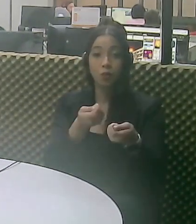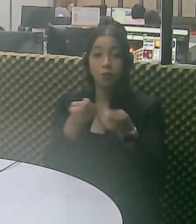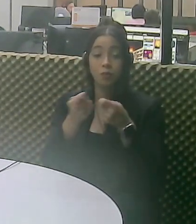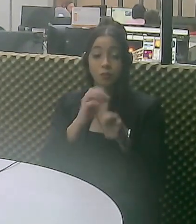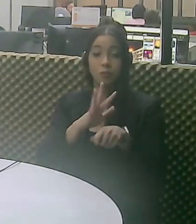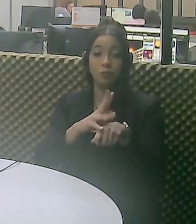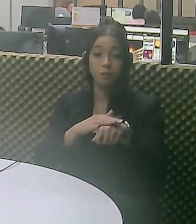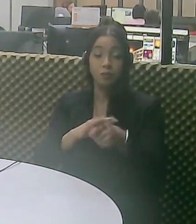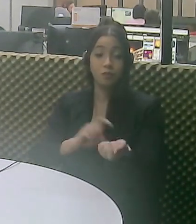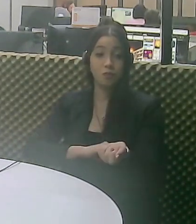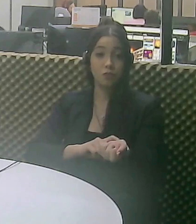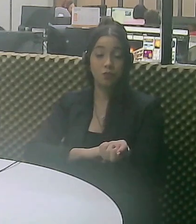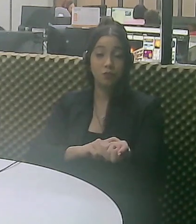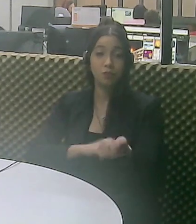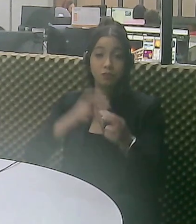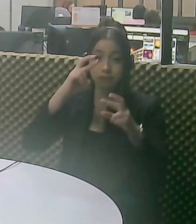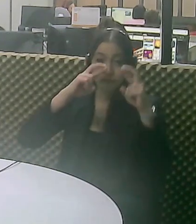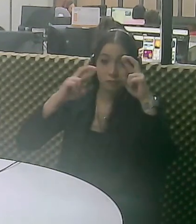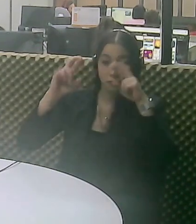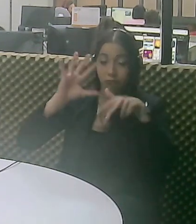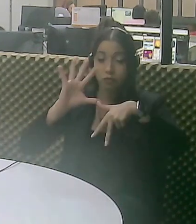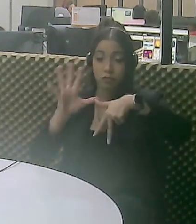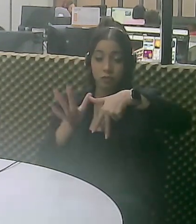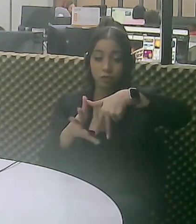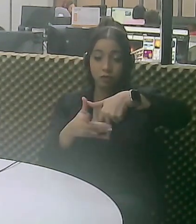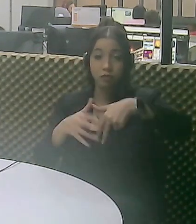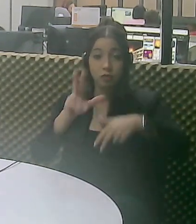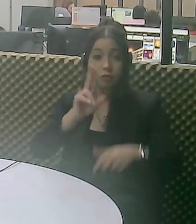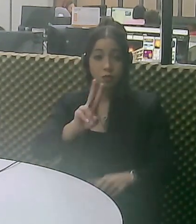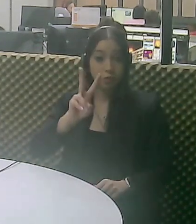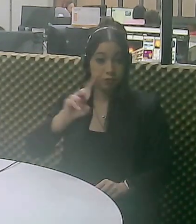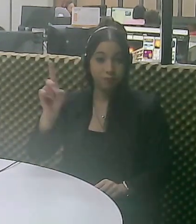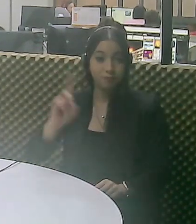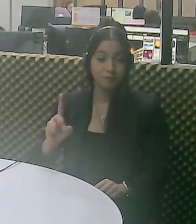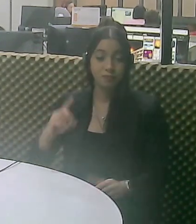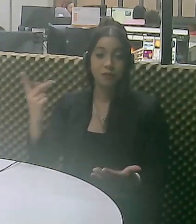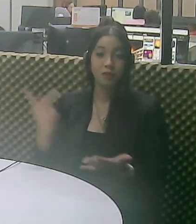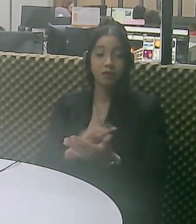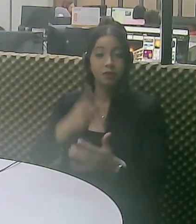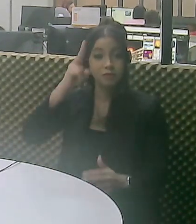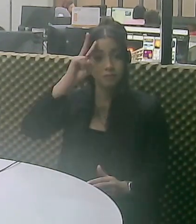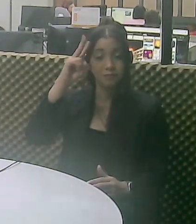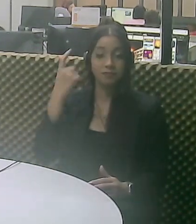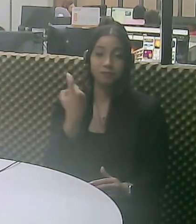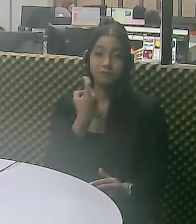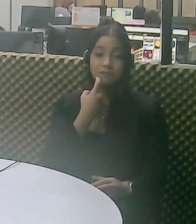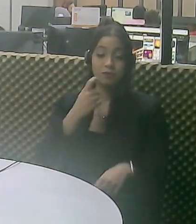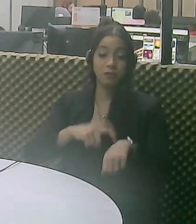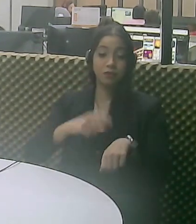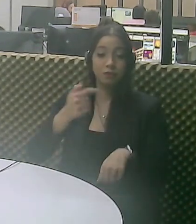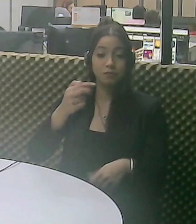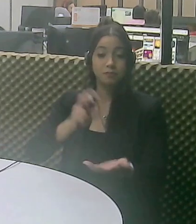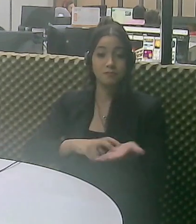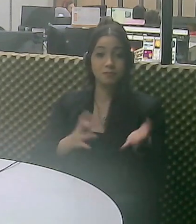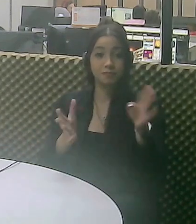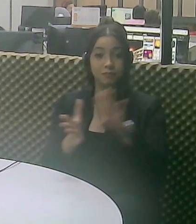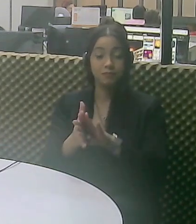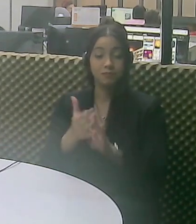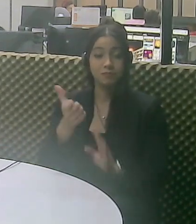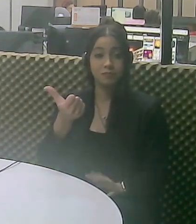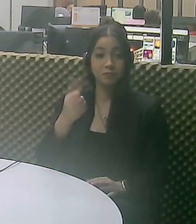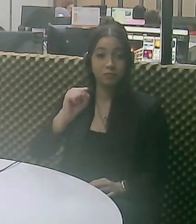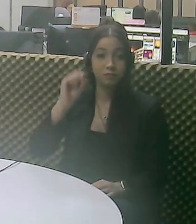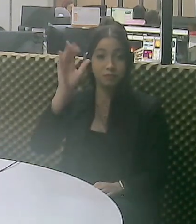da Raiva da Unidade de Vigilância de Zoonoses, UVZ, ocorrerá de segunda a sexta-feira, das 7 da manhã às 6 da